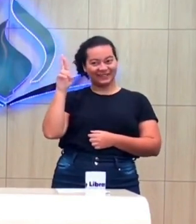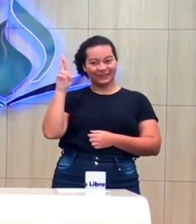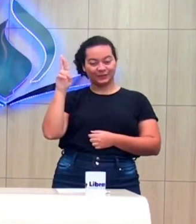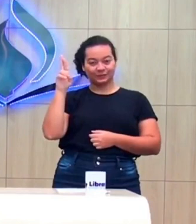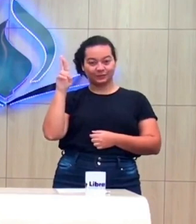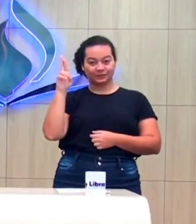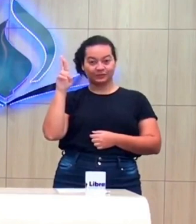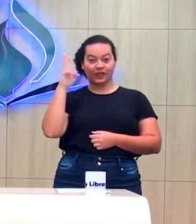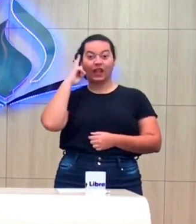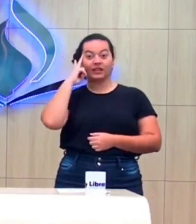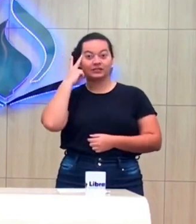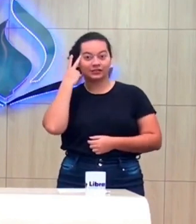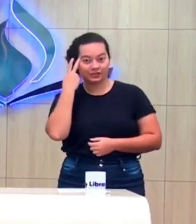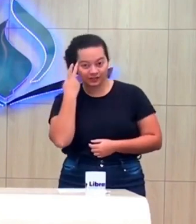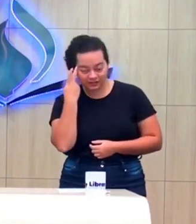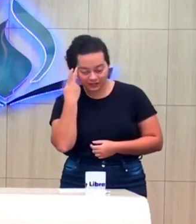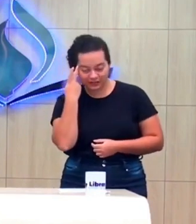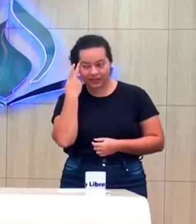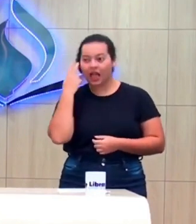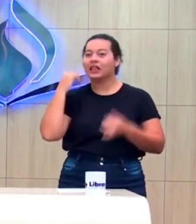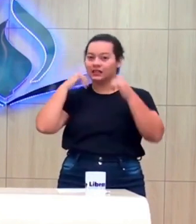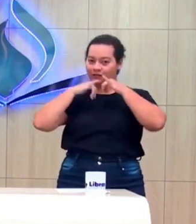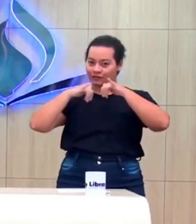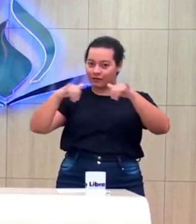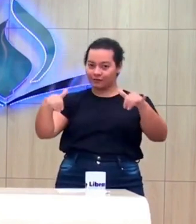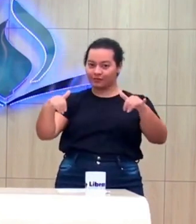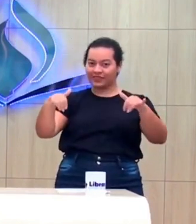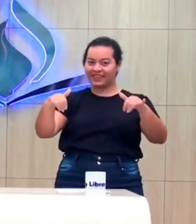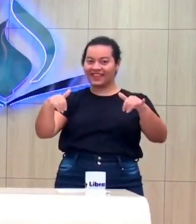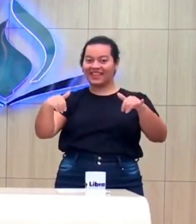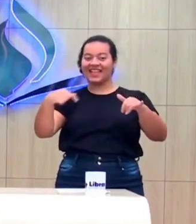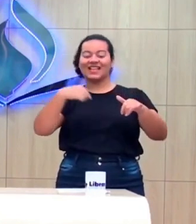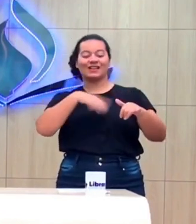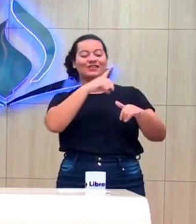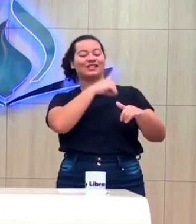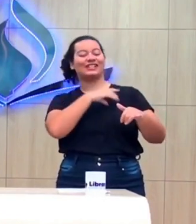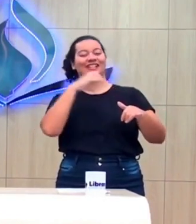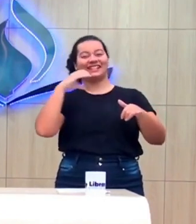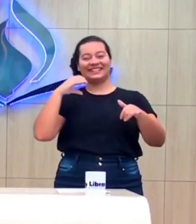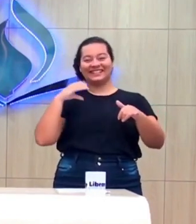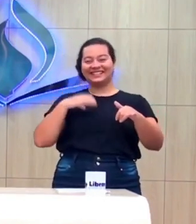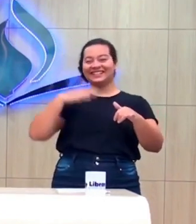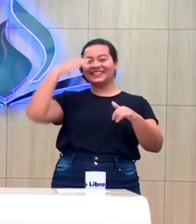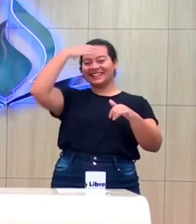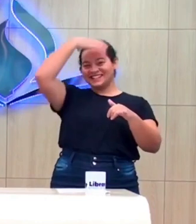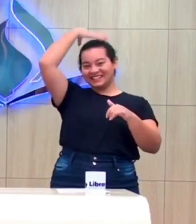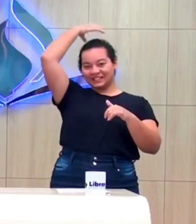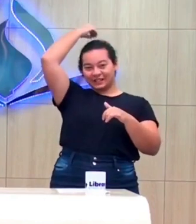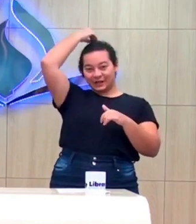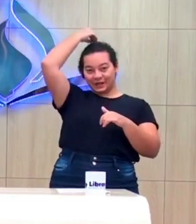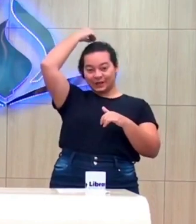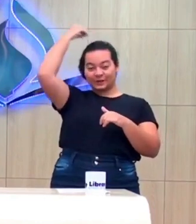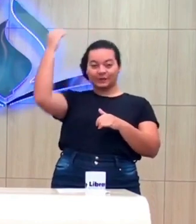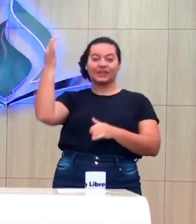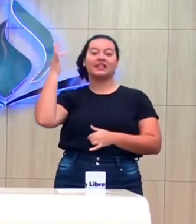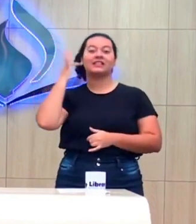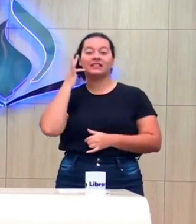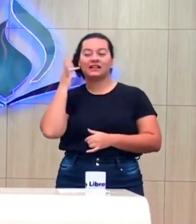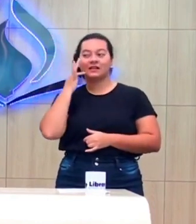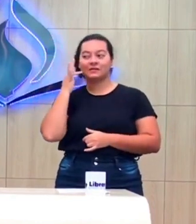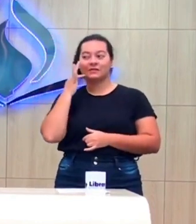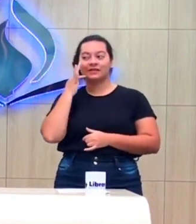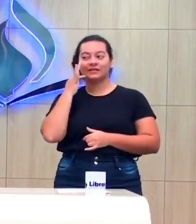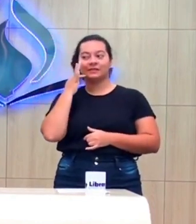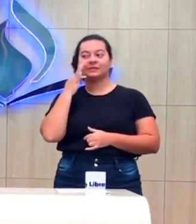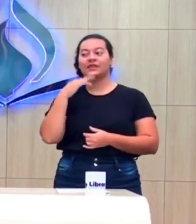Como a Etienne disse, eu sou a diaconisa Cristiane, da Regional 7, Parada de Taipas, e faço